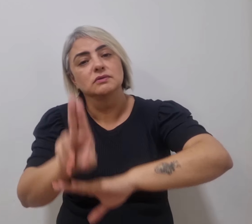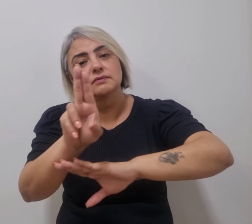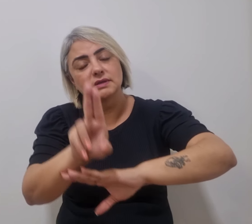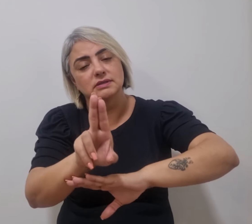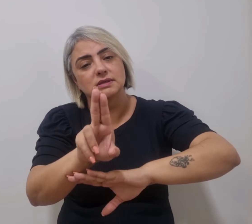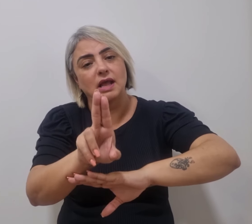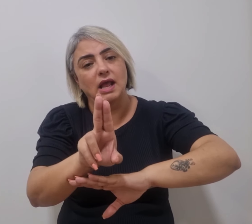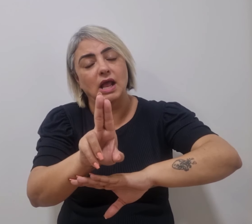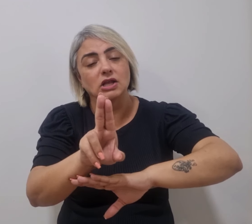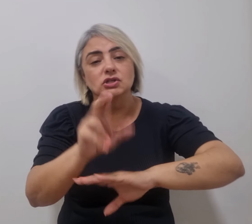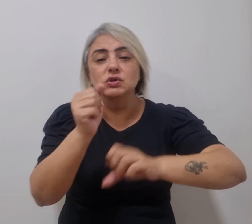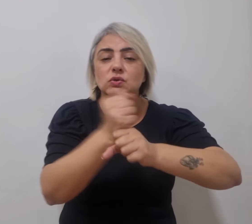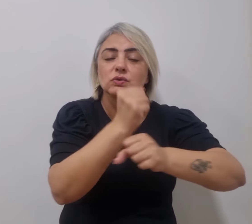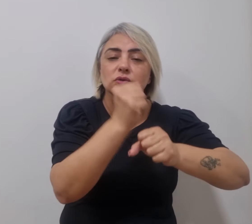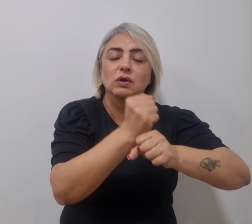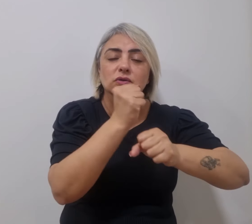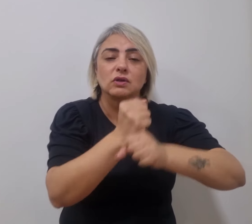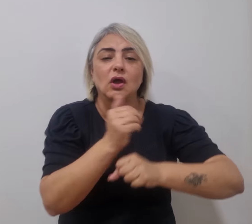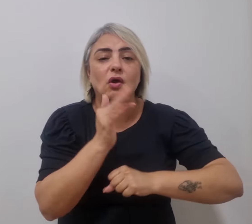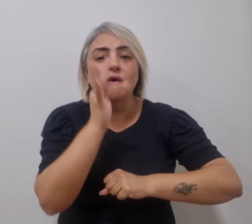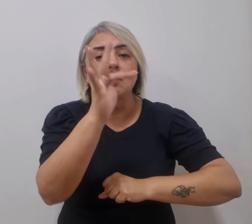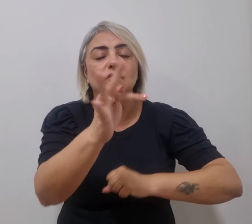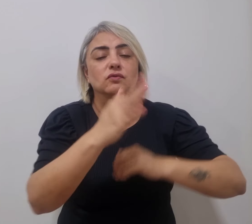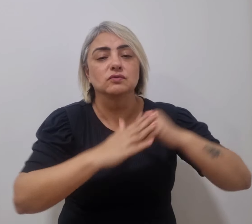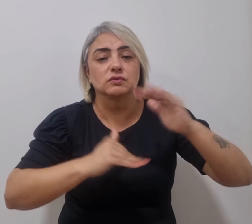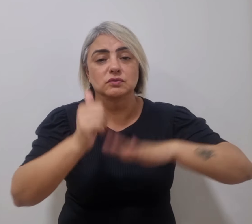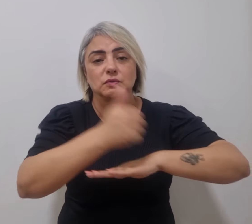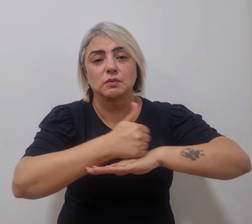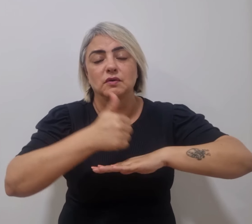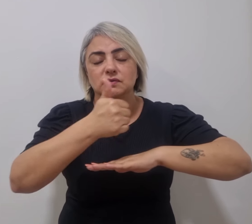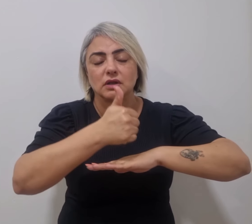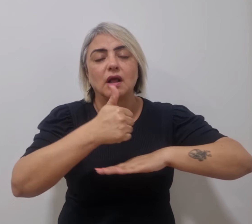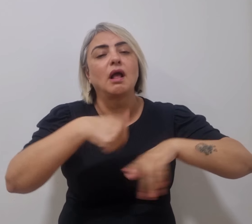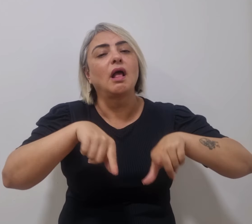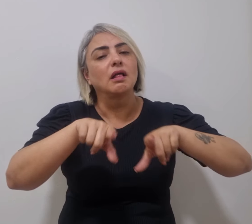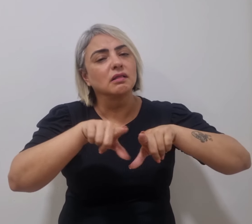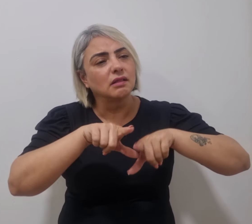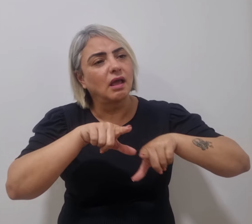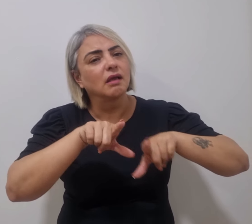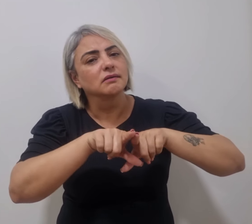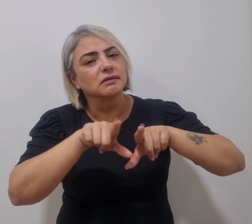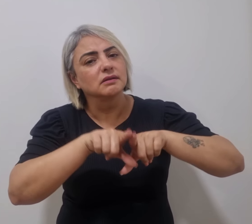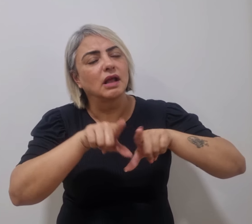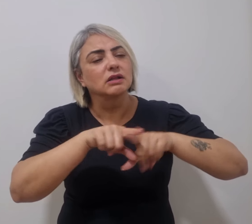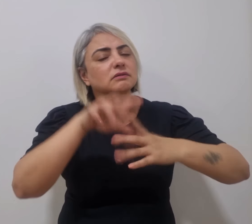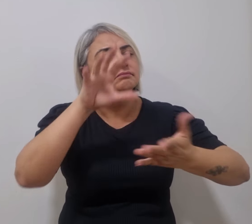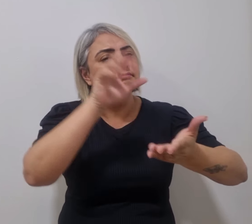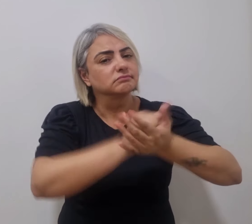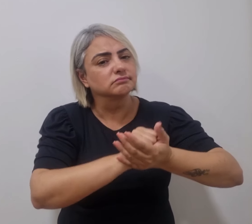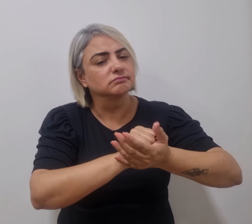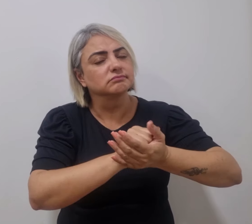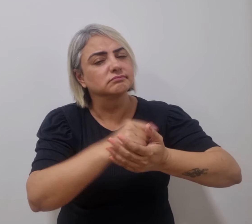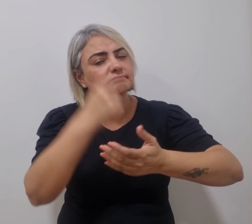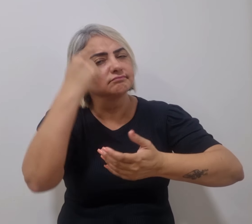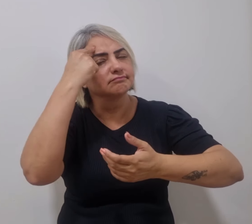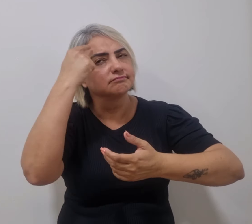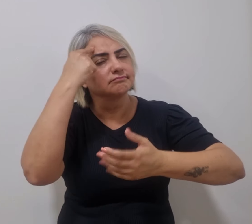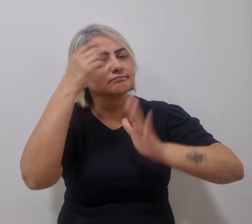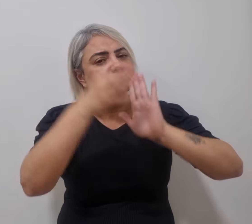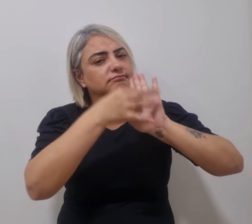de construírem seu futuro profissional e até mesmo de consolidarem o pensamento crítico. 10 11 12